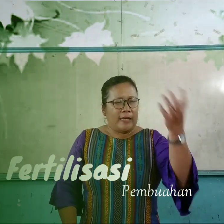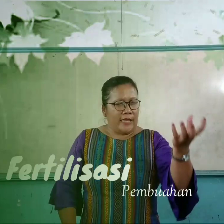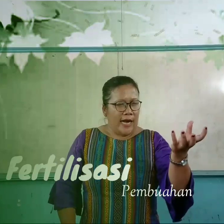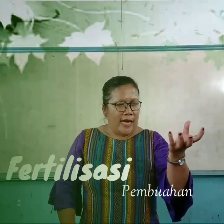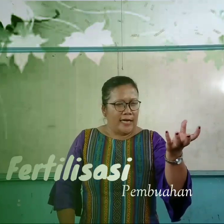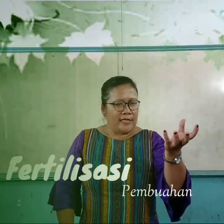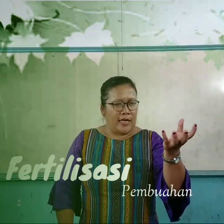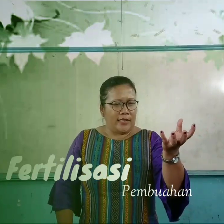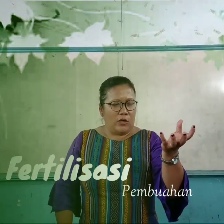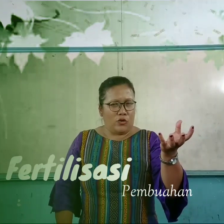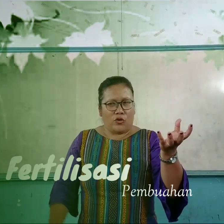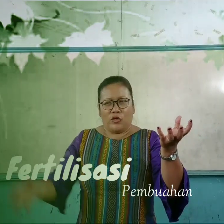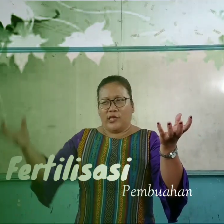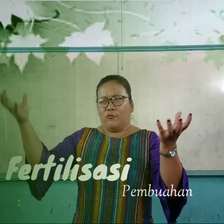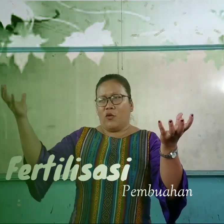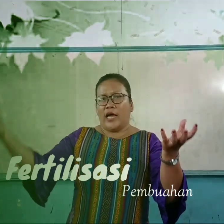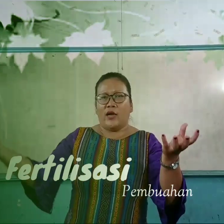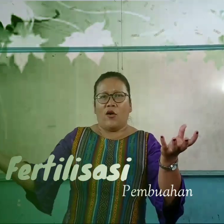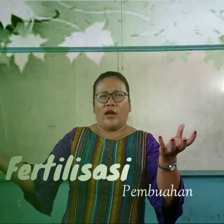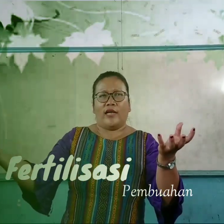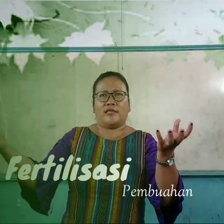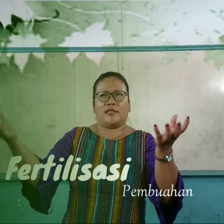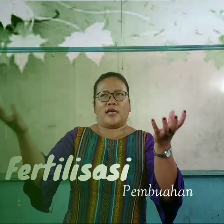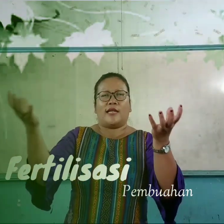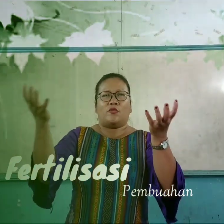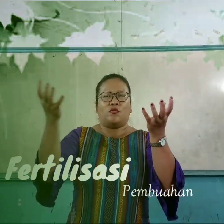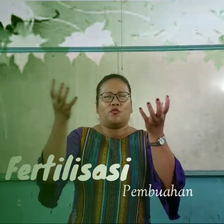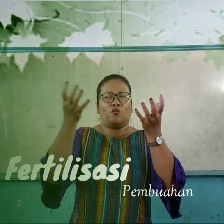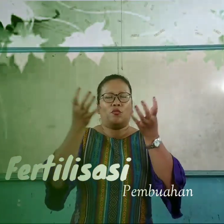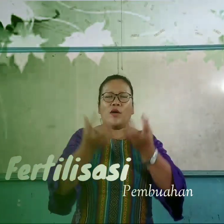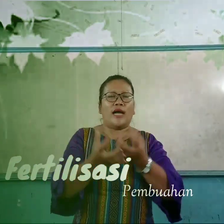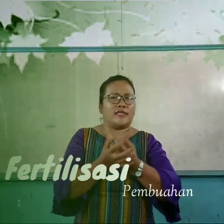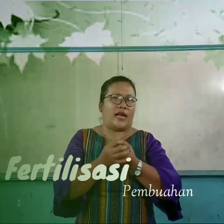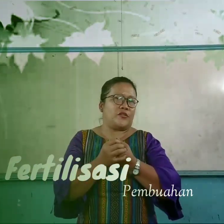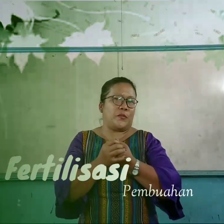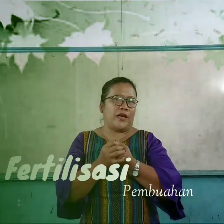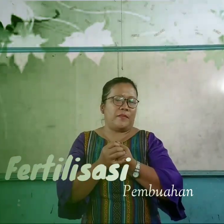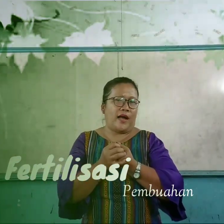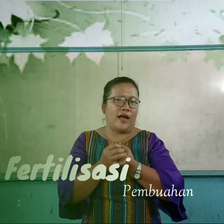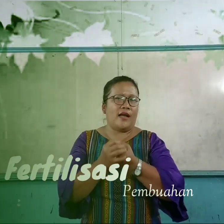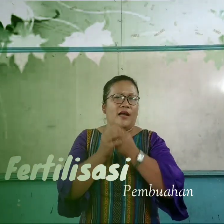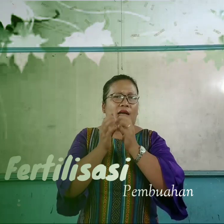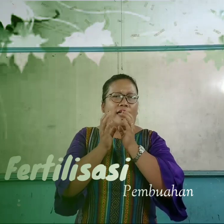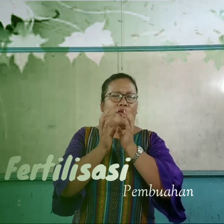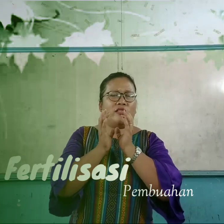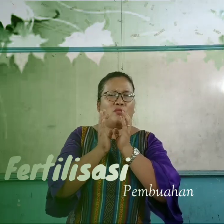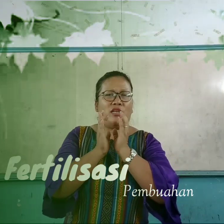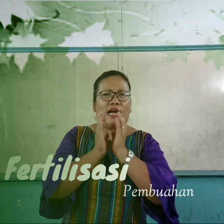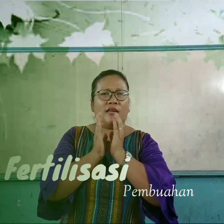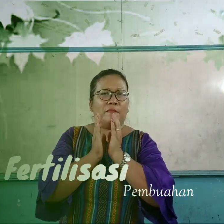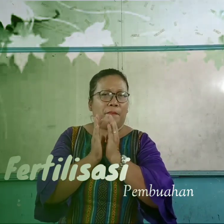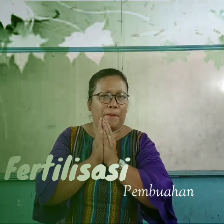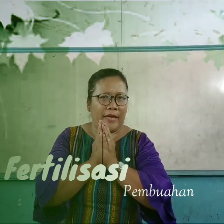Ketika ada sel telur dibuahi oleh satu buah sel sperma, itu disebut dengan